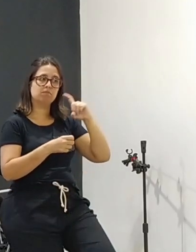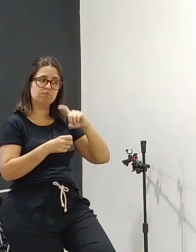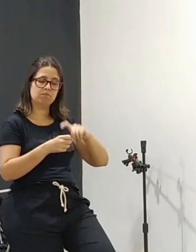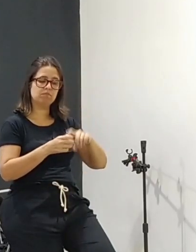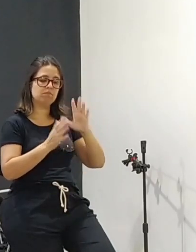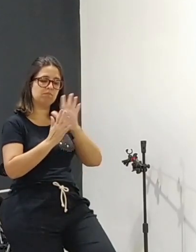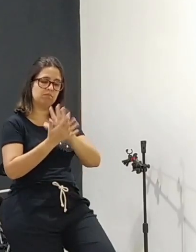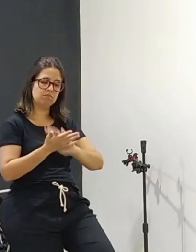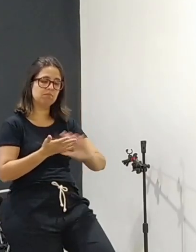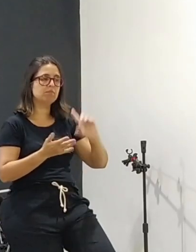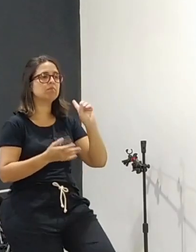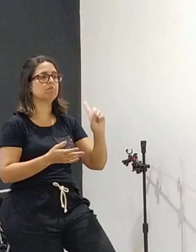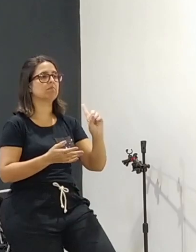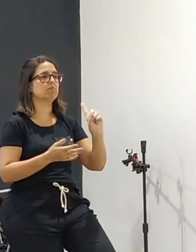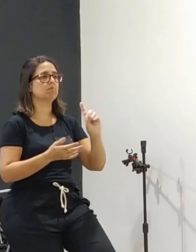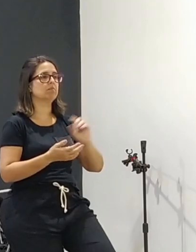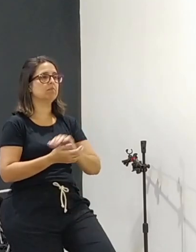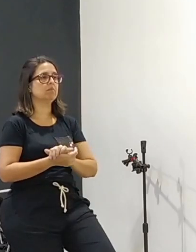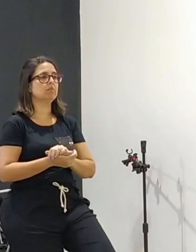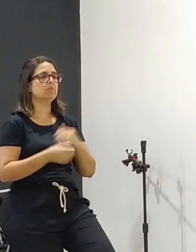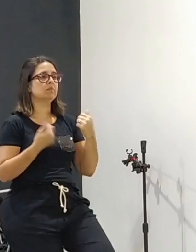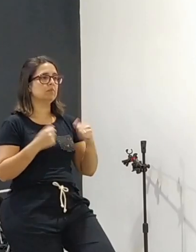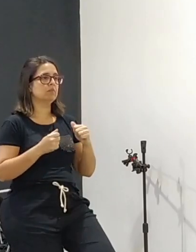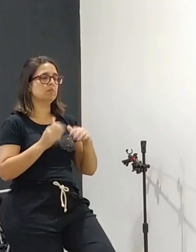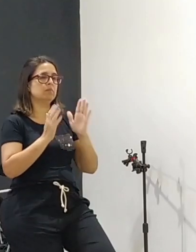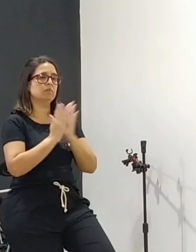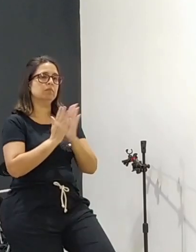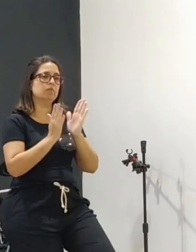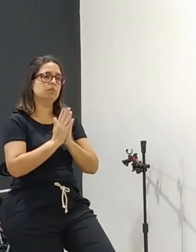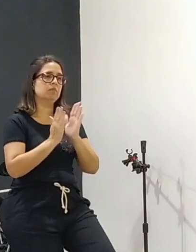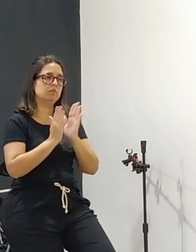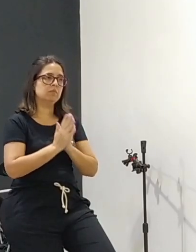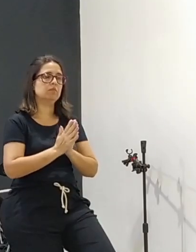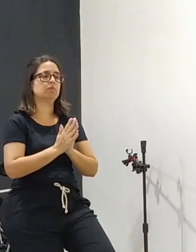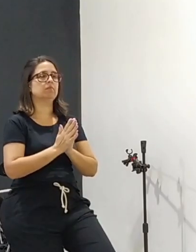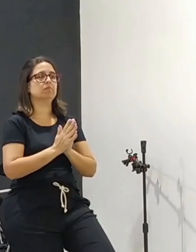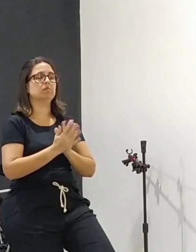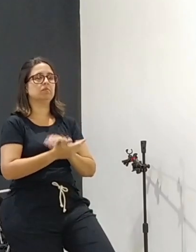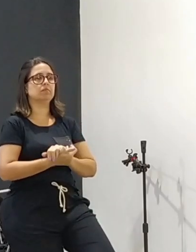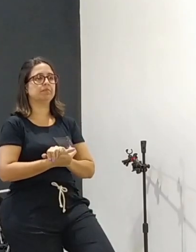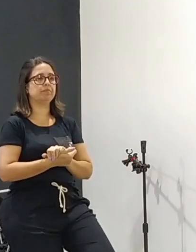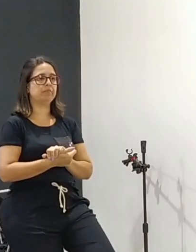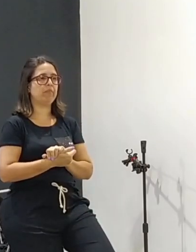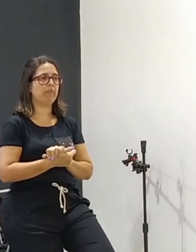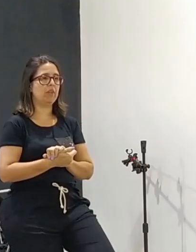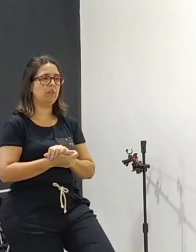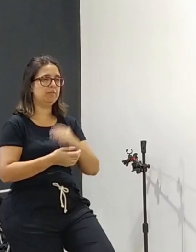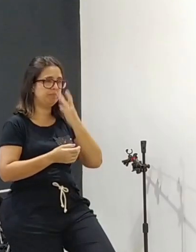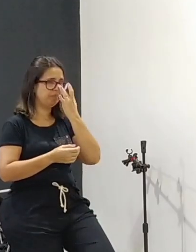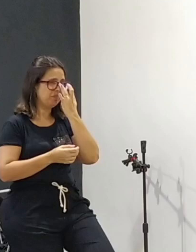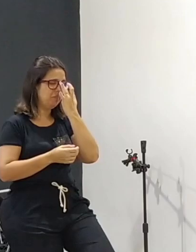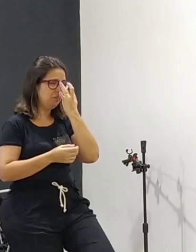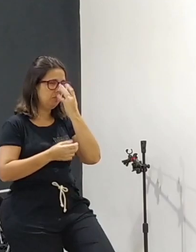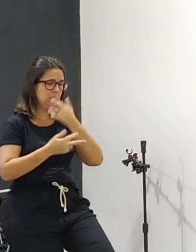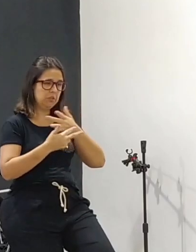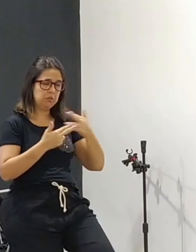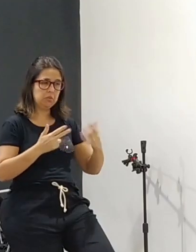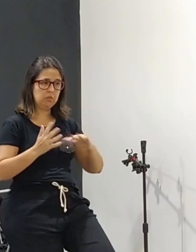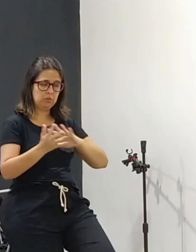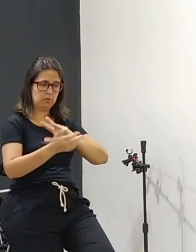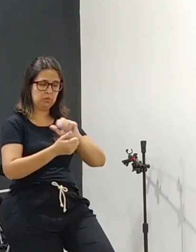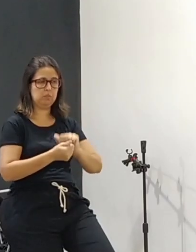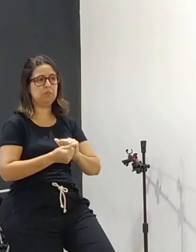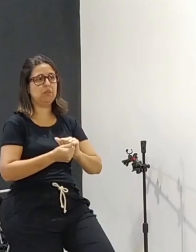a sua palavra, nos voltar para a sua oração. Nós temos que meter o pé nessa estranha, que esse mundo que está nos